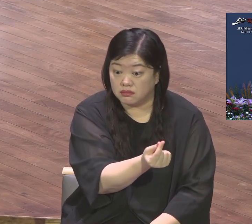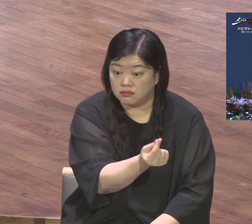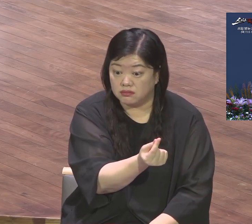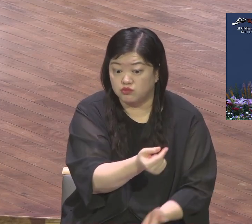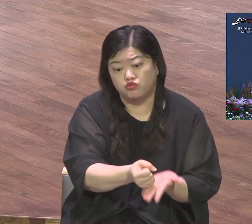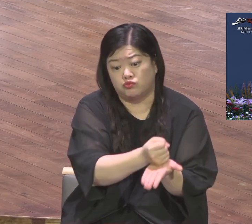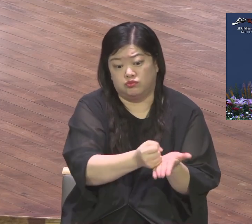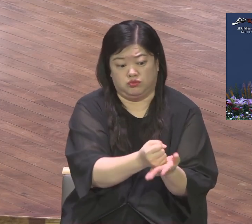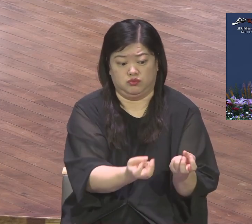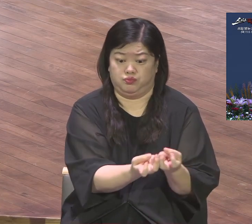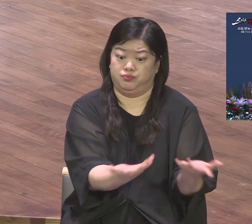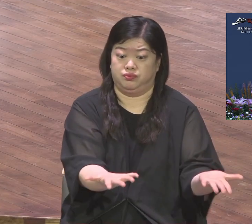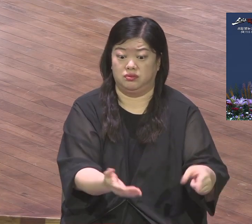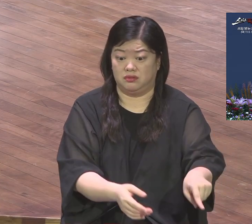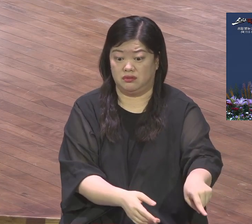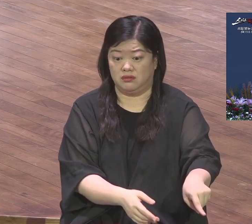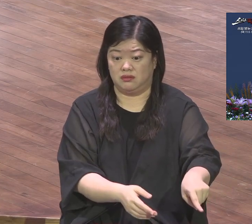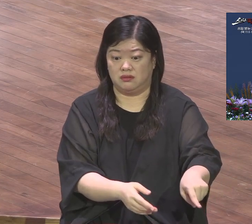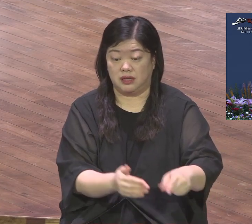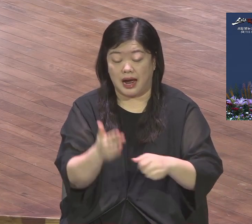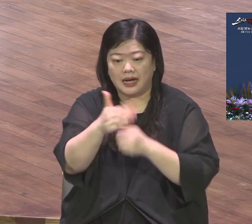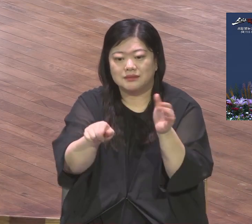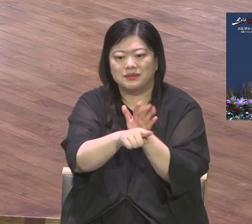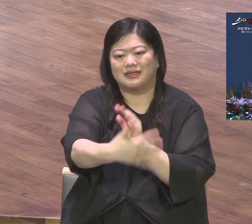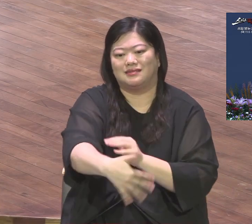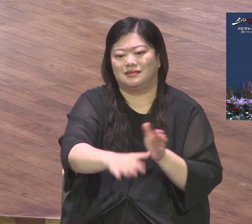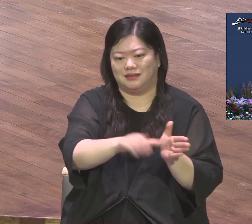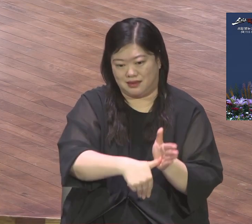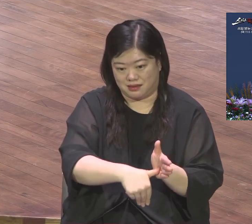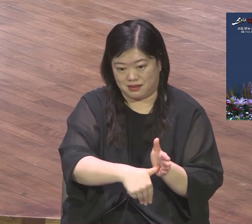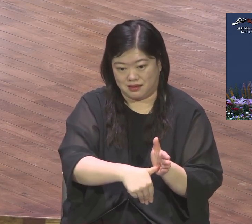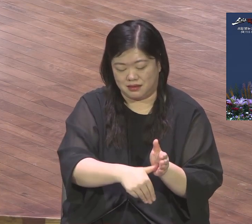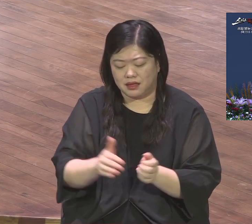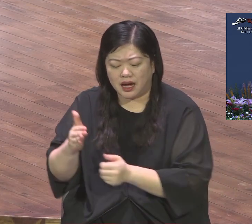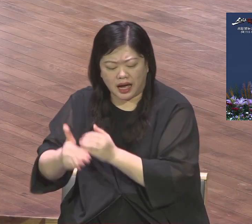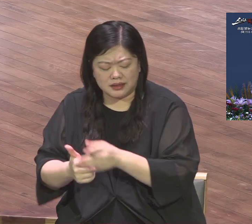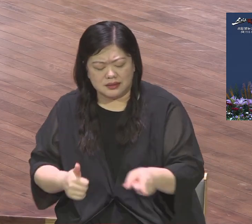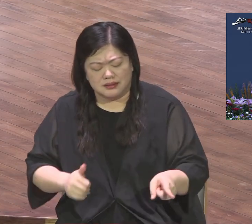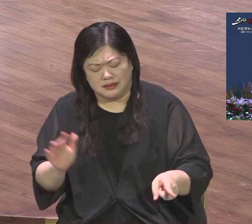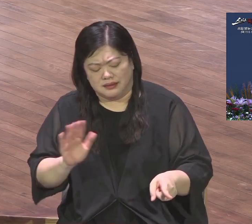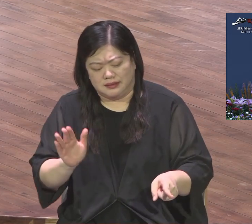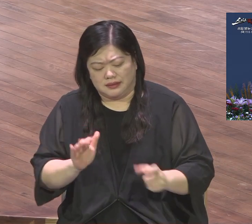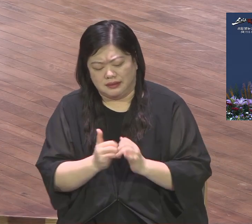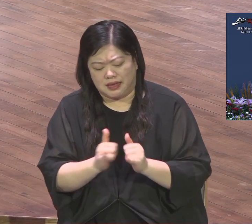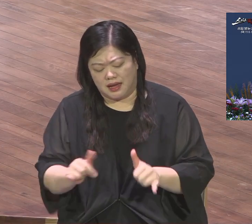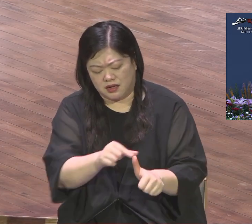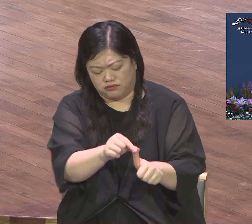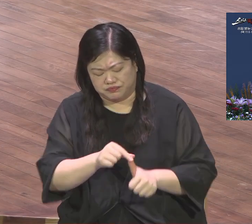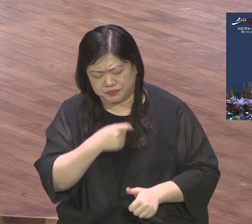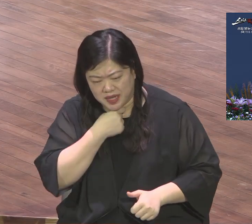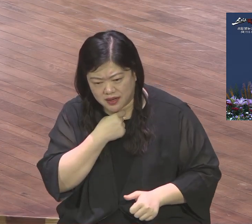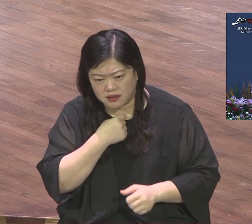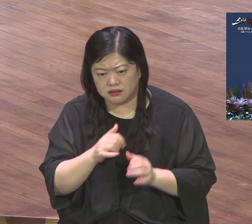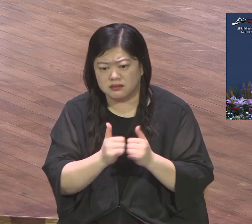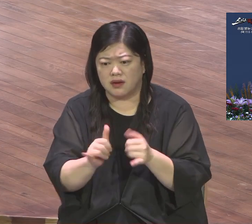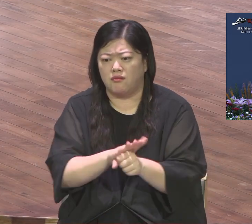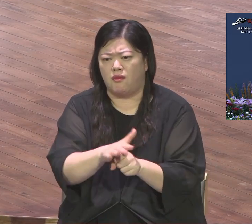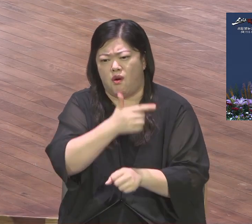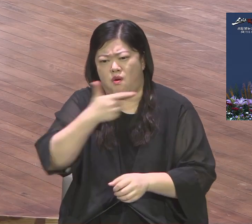운명에 처해 있었습니다. 이런 창세기 3장 문제에 빠진 인류를 구원하기 위해서 예수님이 육신 옷을